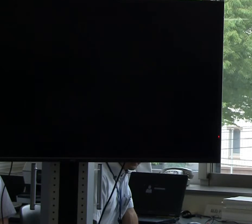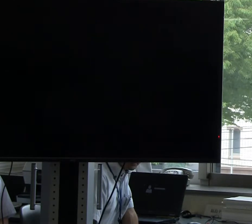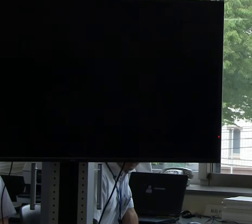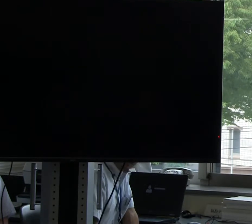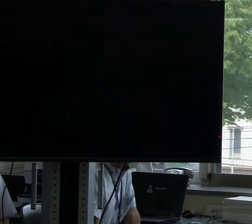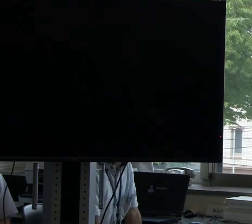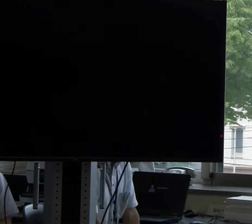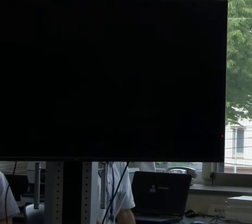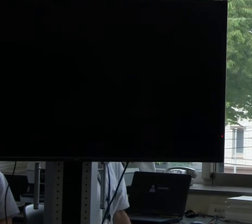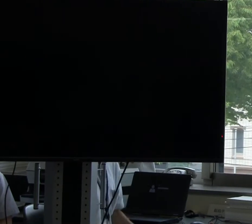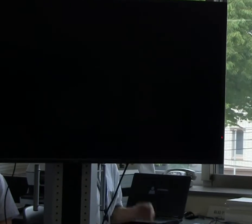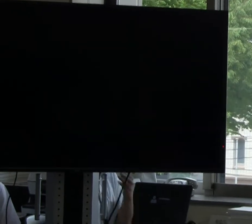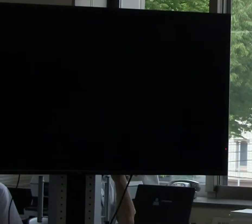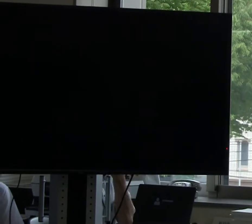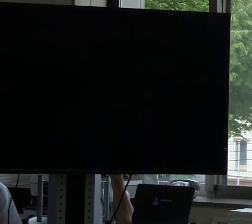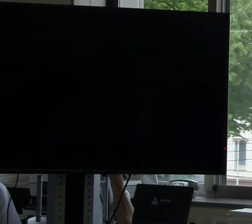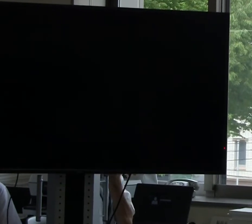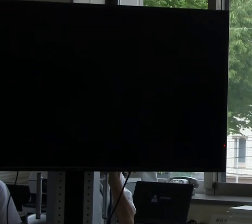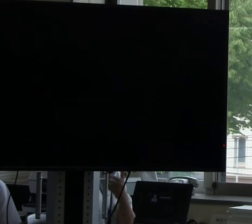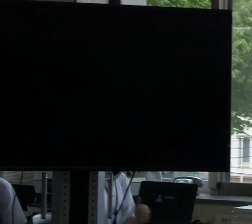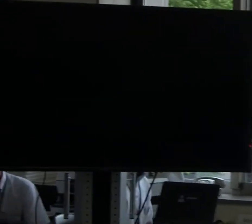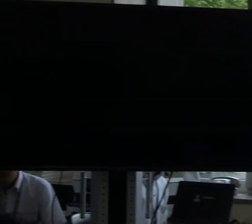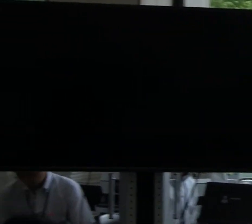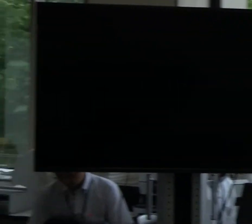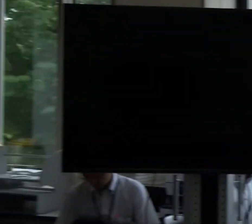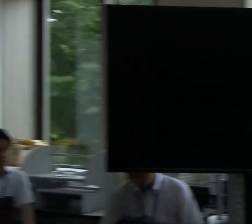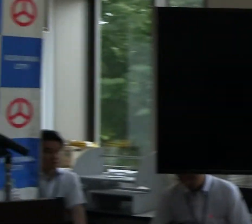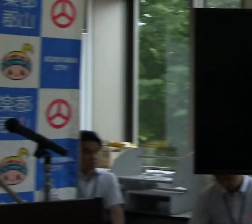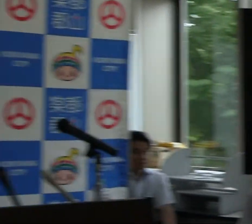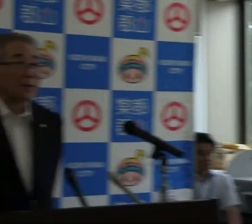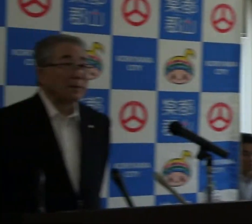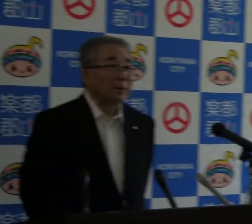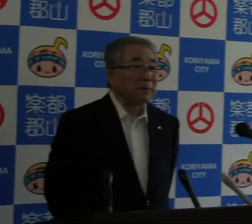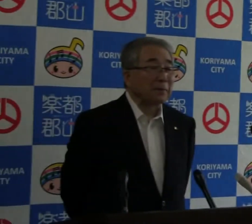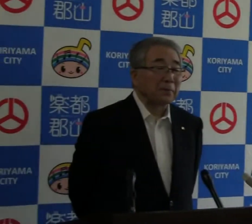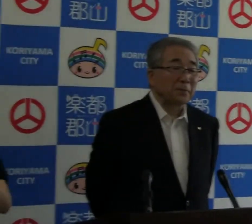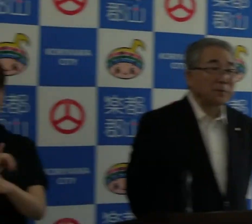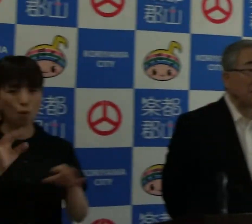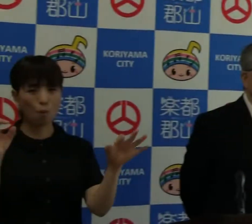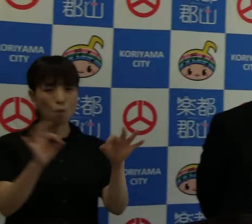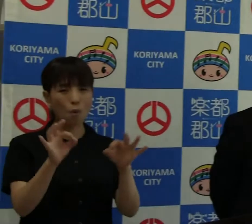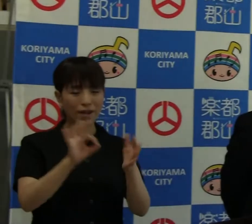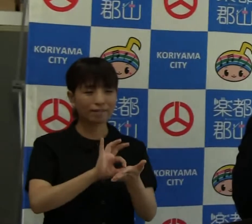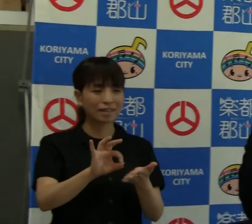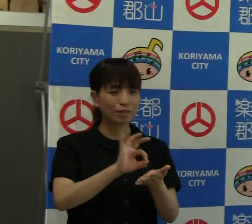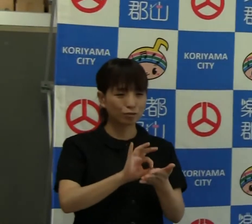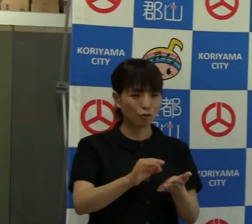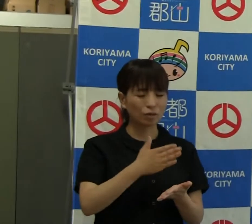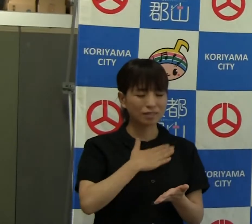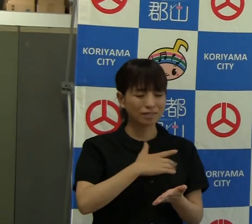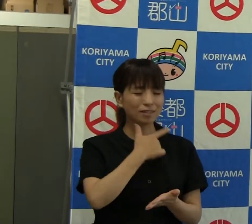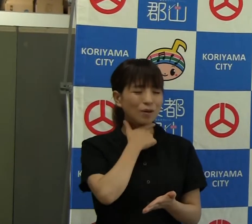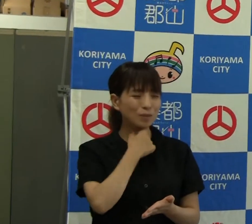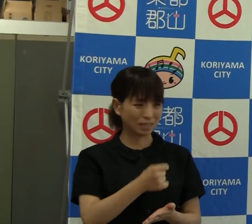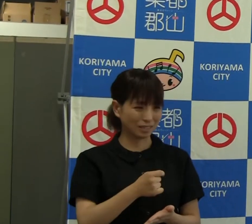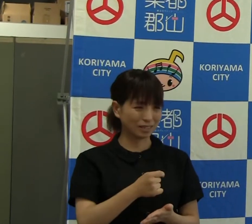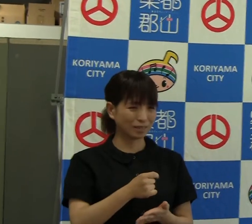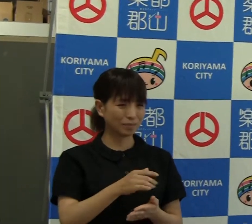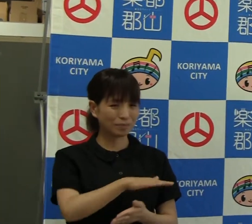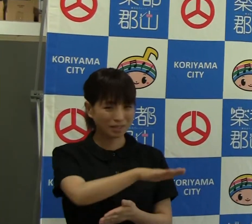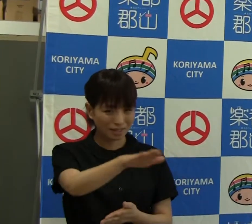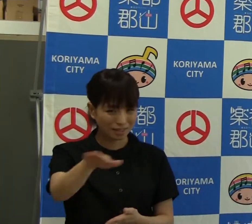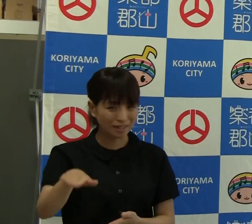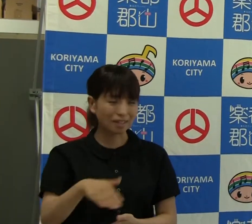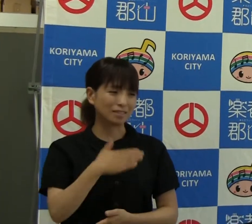はいはい、まずはこのクラウドファンディングと知っていただくことですよね。まあほとんど知っておられると思いますけれどもね、さ